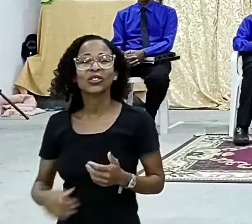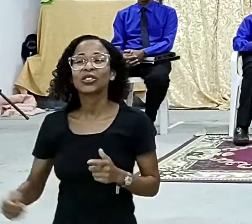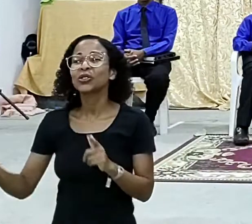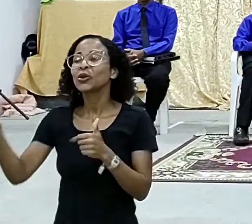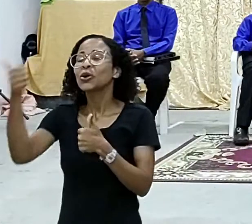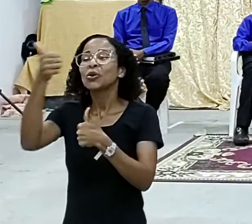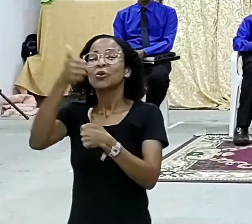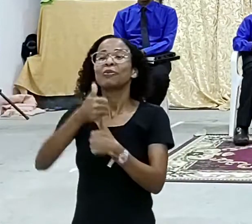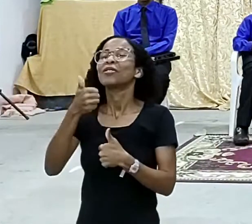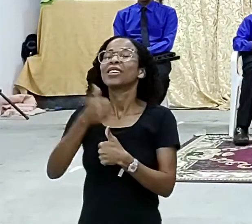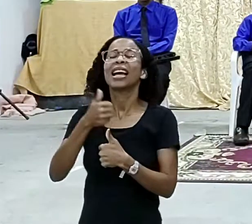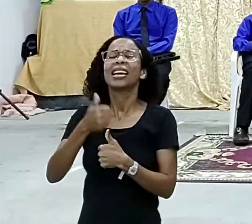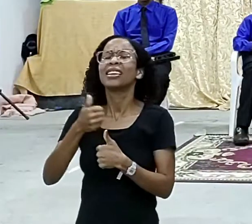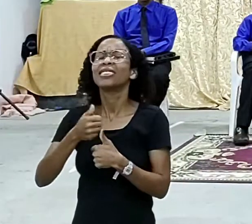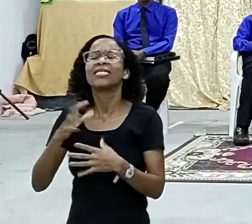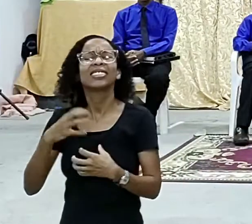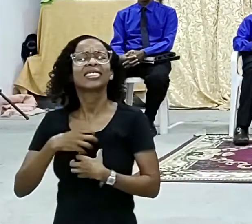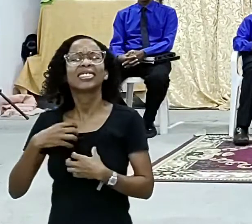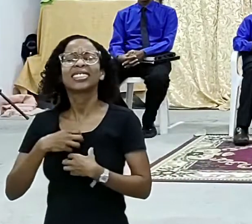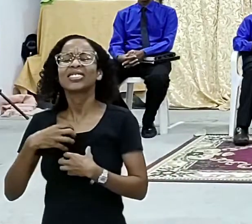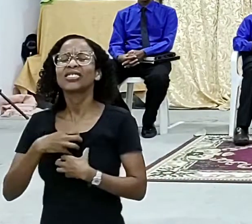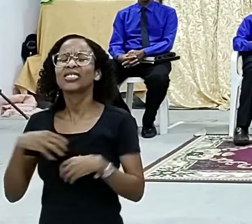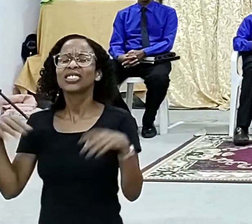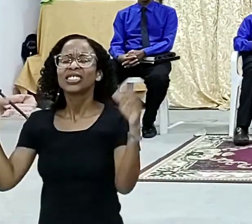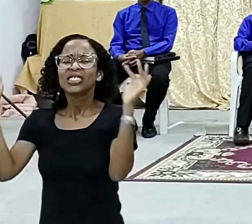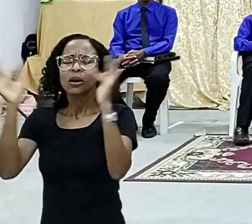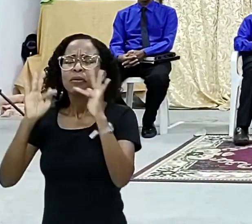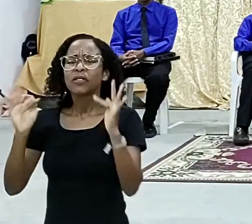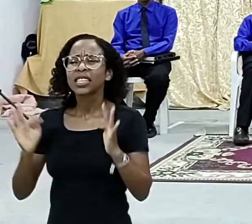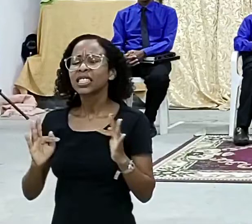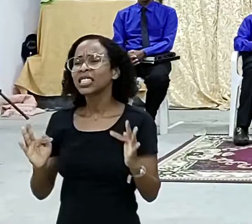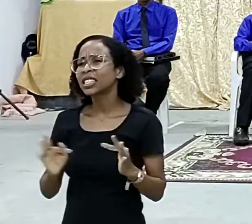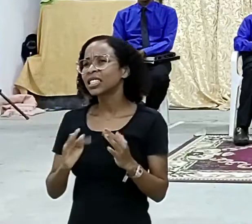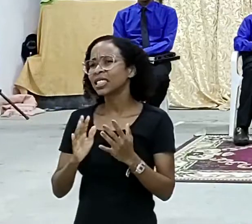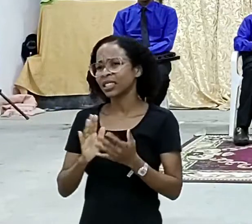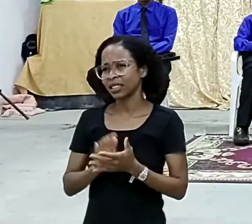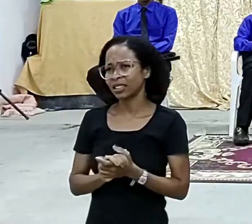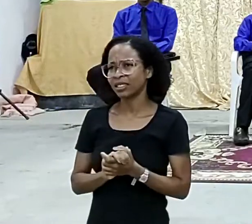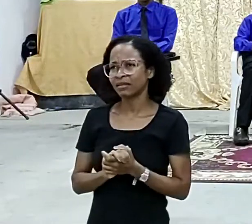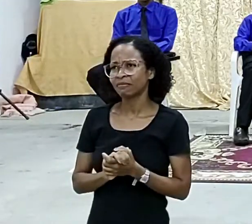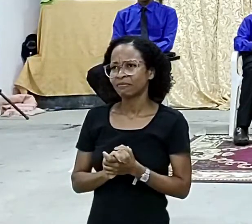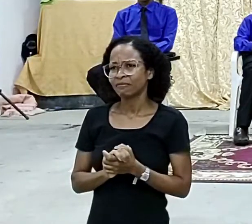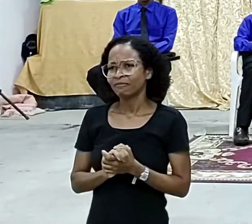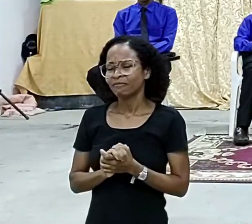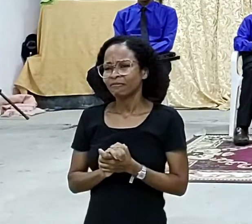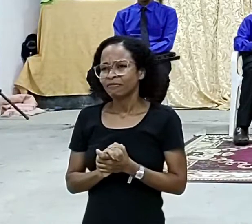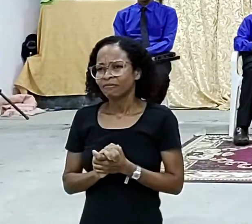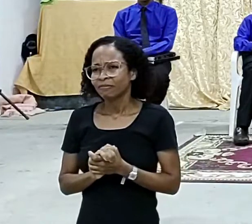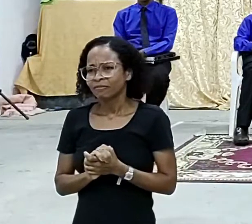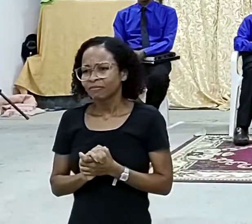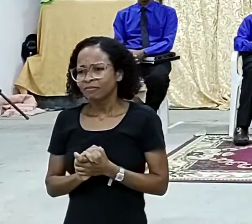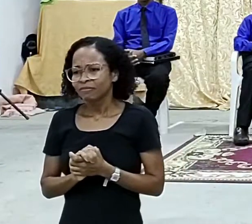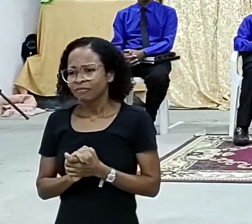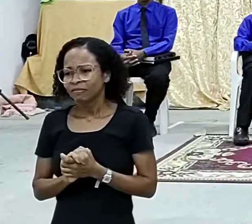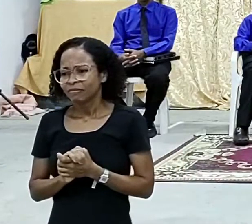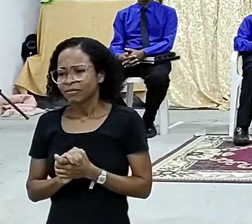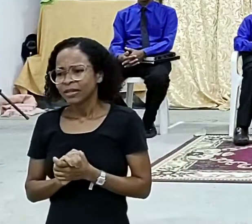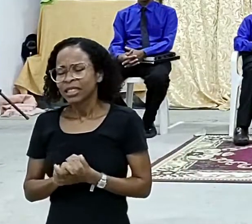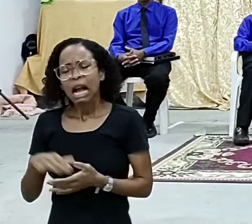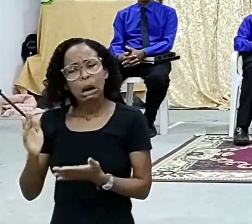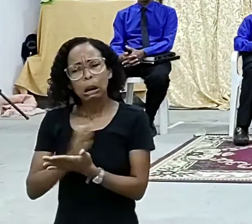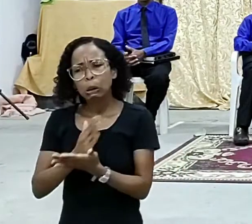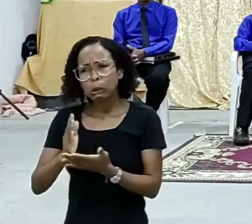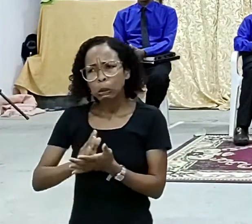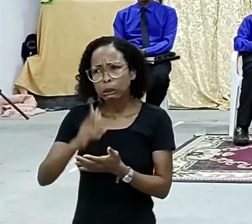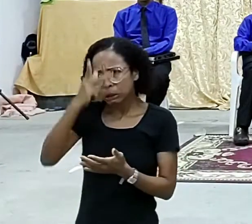nome escrito no livro da vida. Muitos não conhecem, muitos estão aí fora e não sabem que